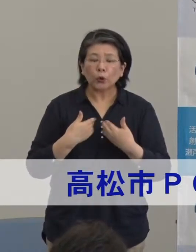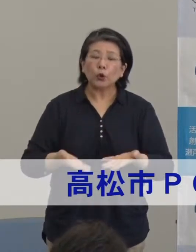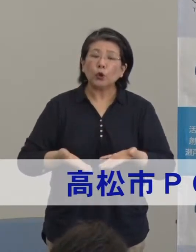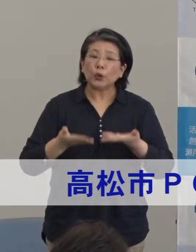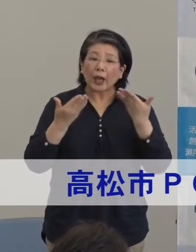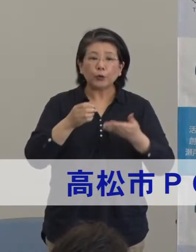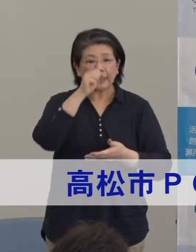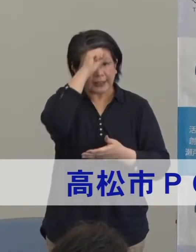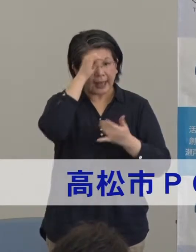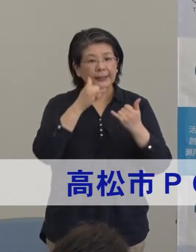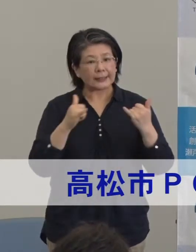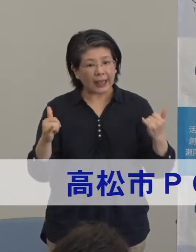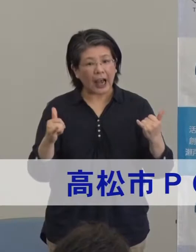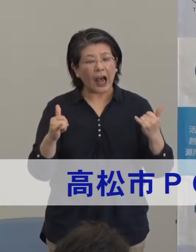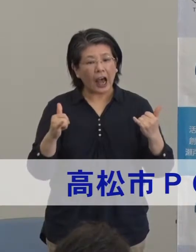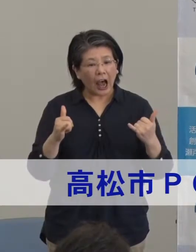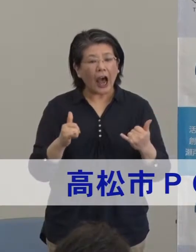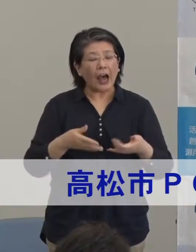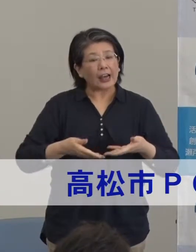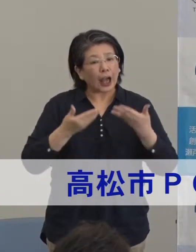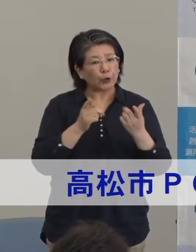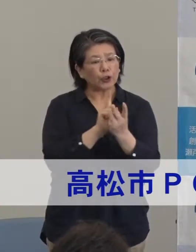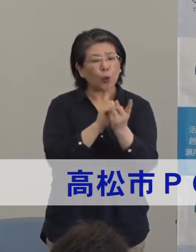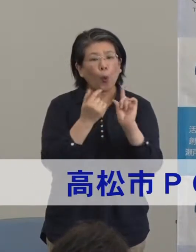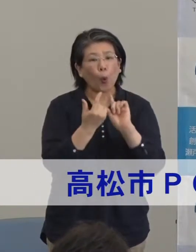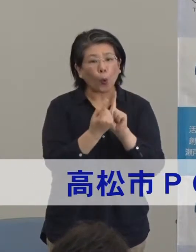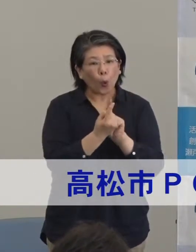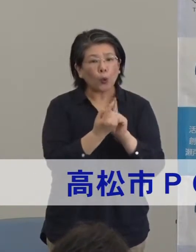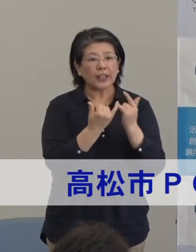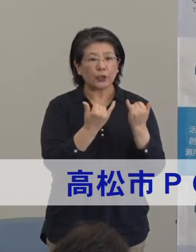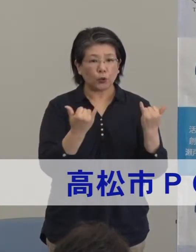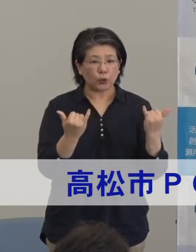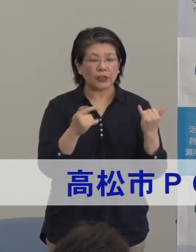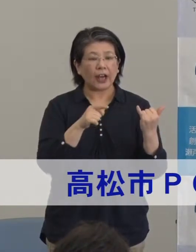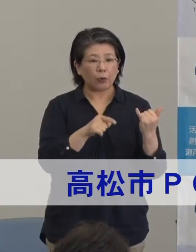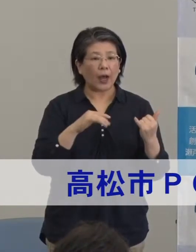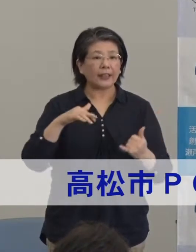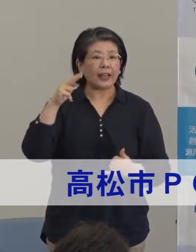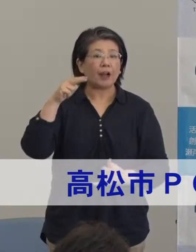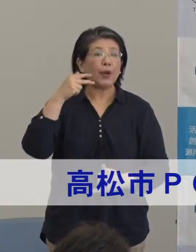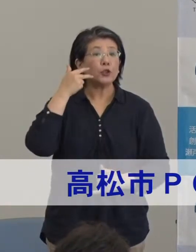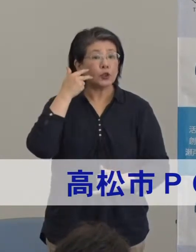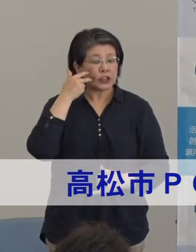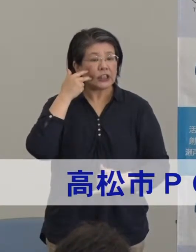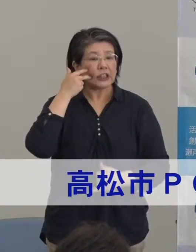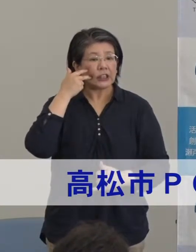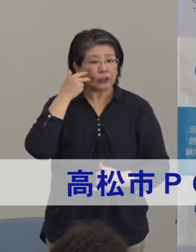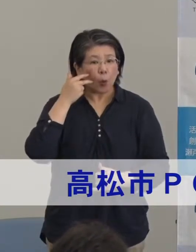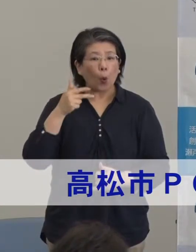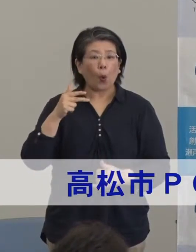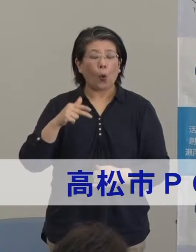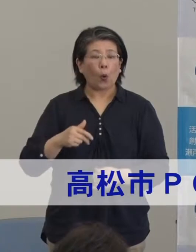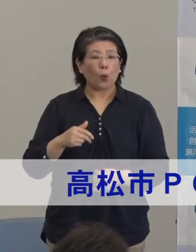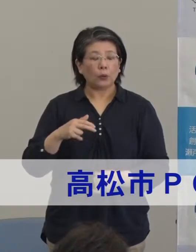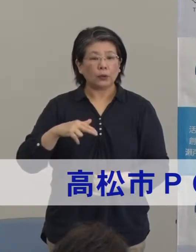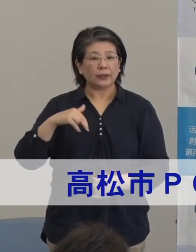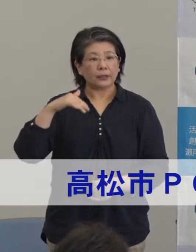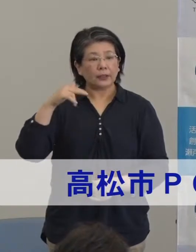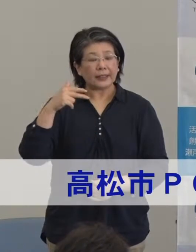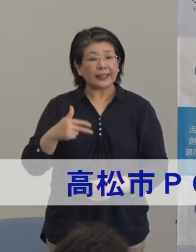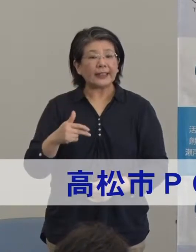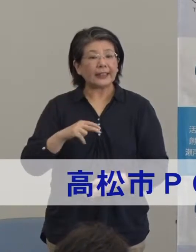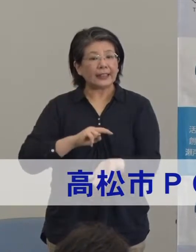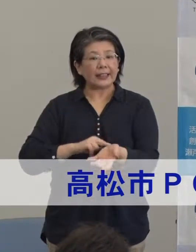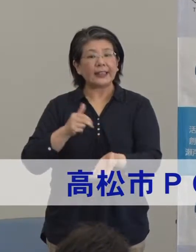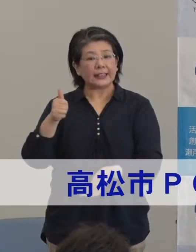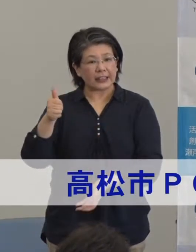患者、あるいは軽症の濃厚接触者に対しまして、高松市医師会が派遣する医師等が、問診を